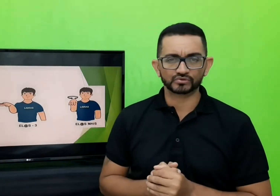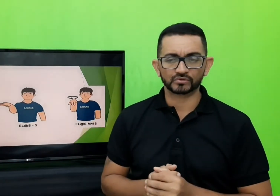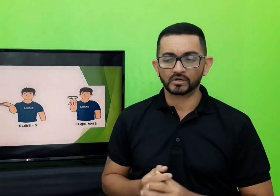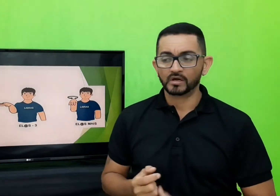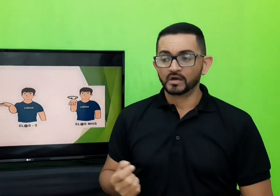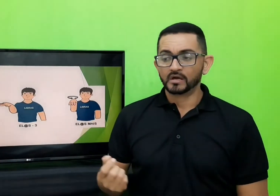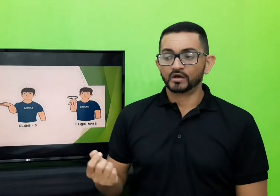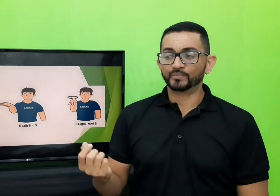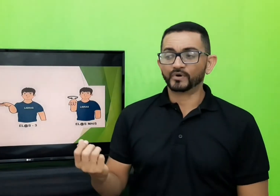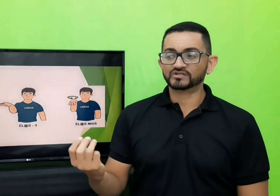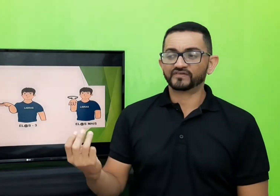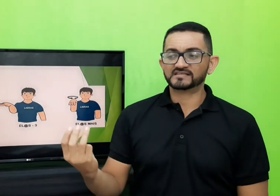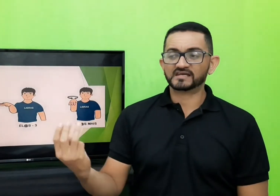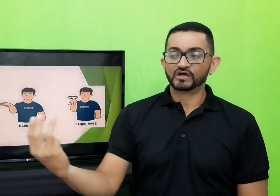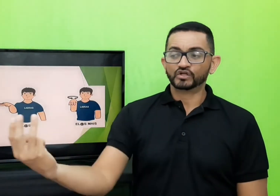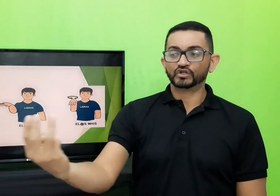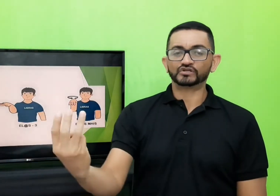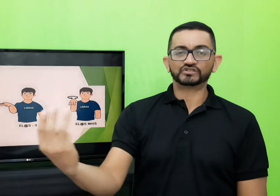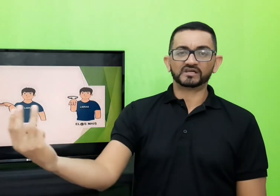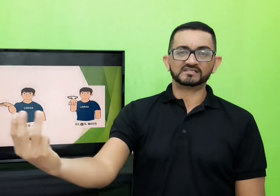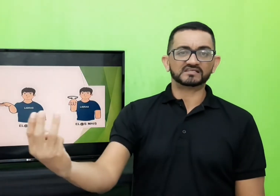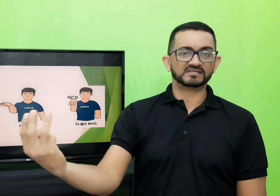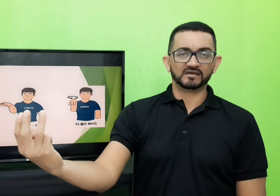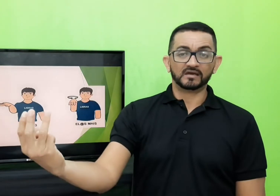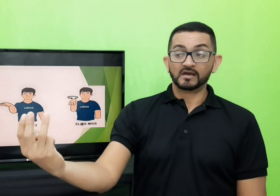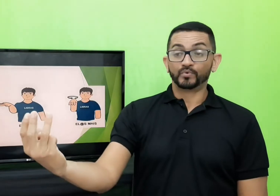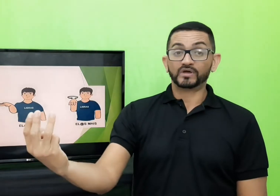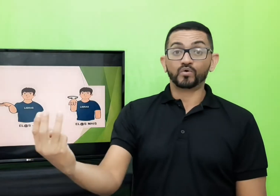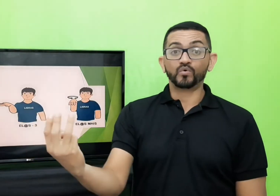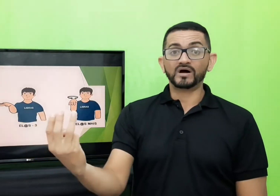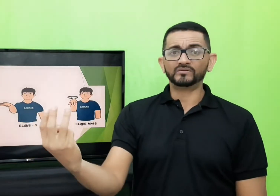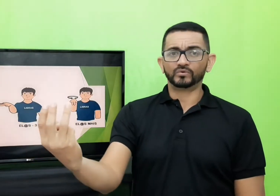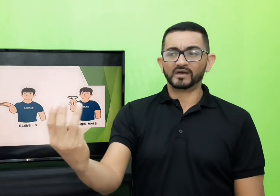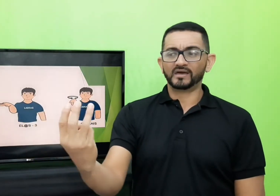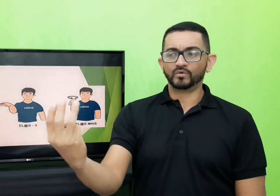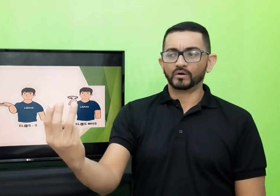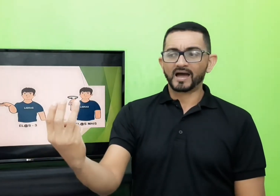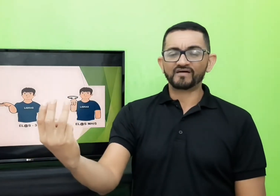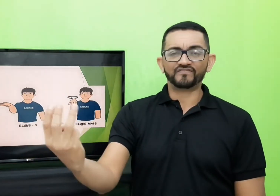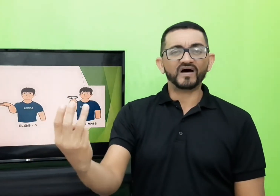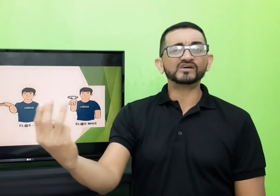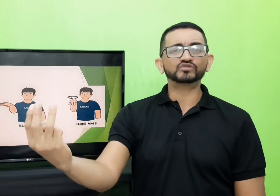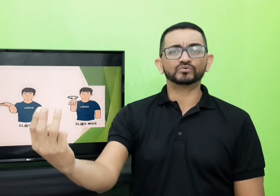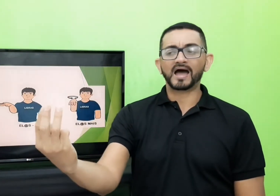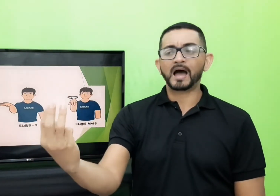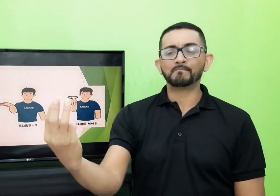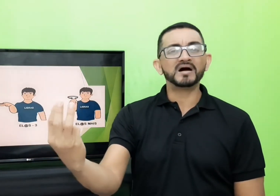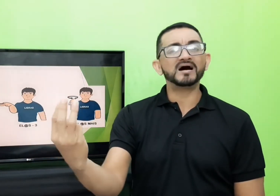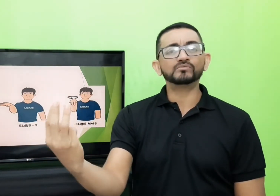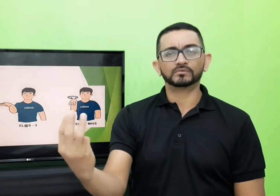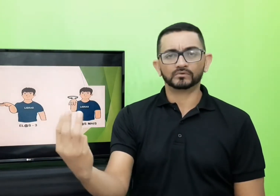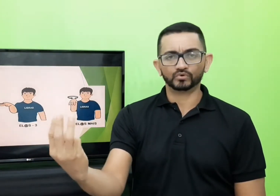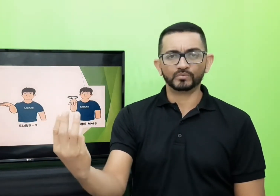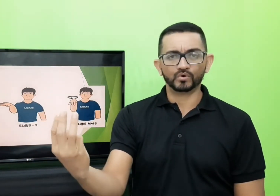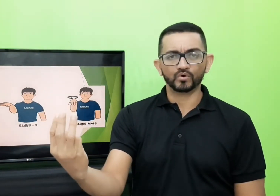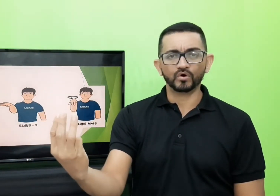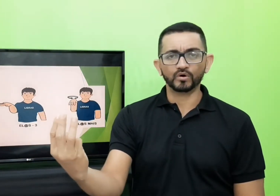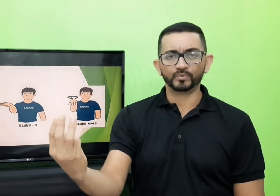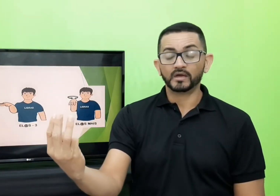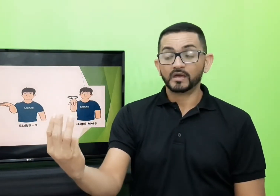discurso. Eu não posso fazer nós 3 assim, porque quando eu afasto a mão do meu corpo,